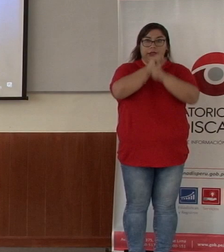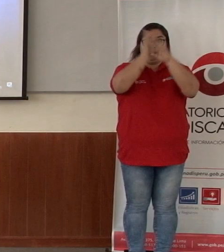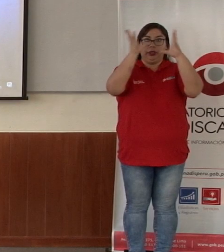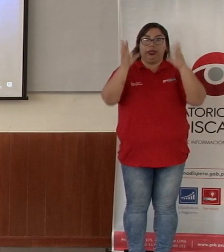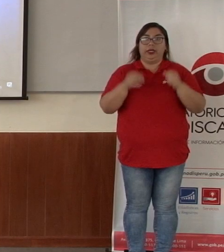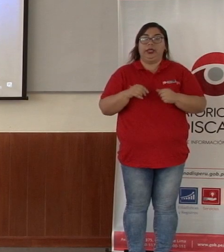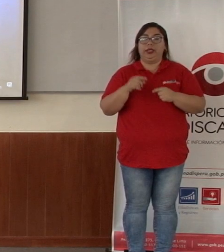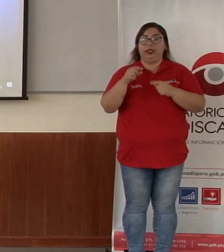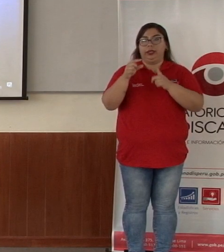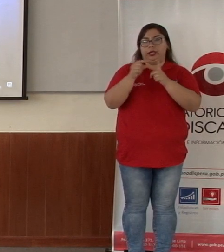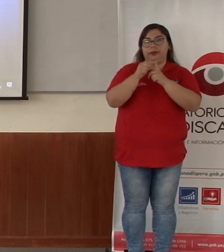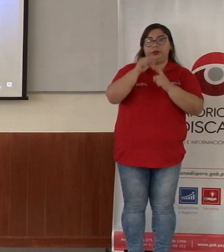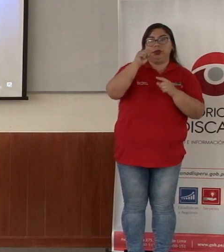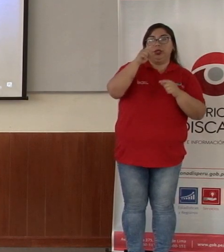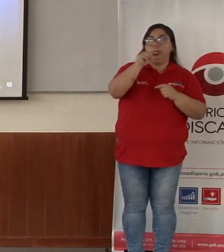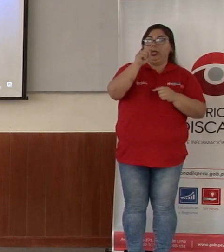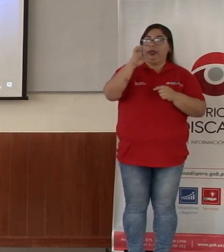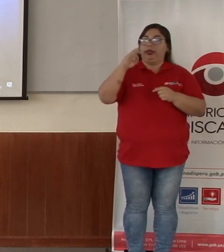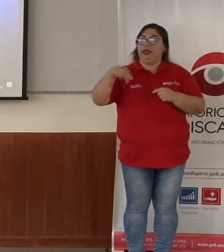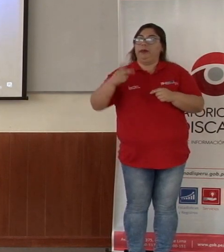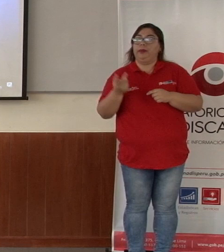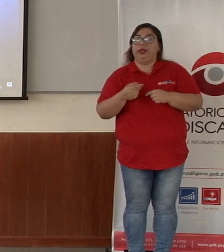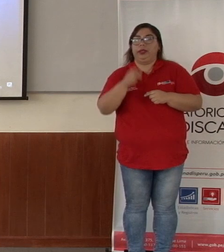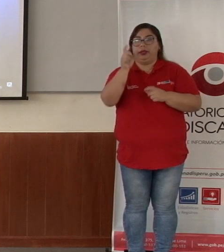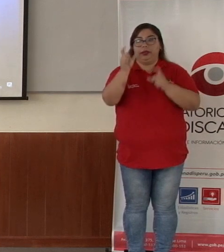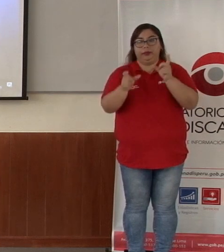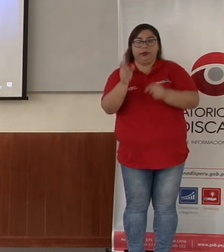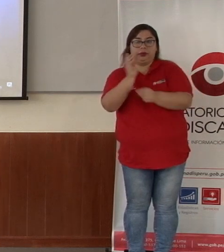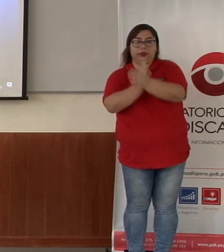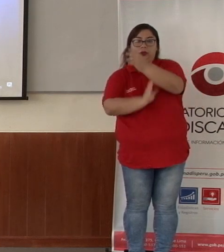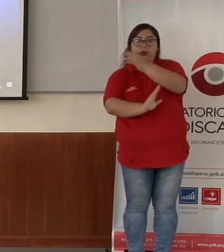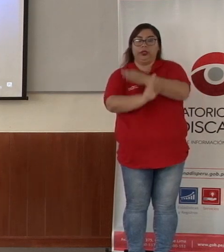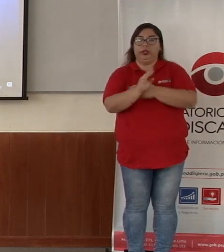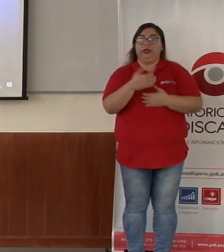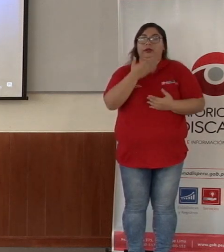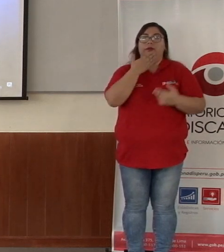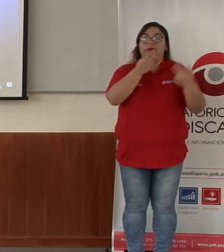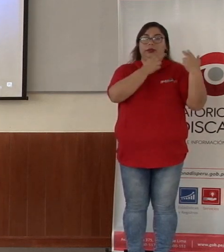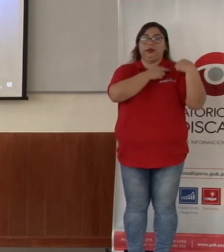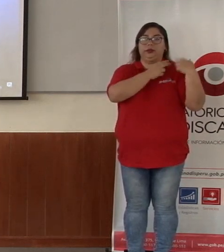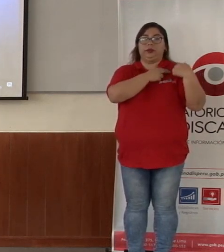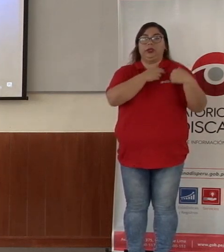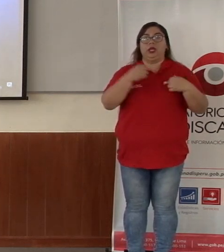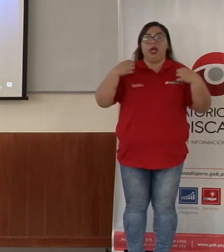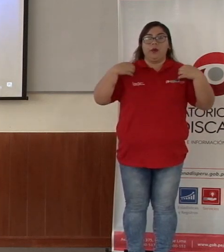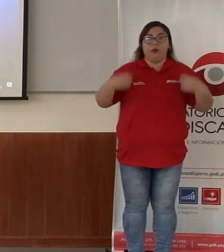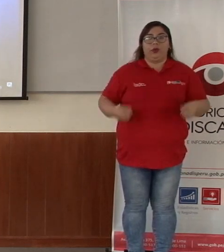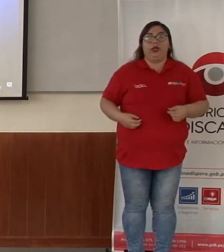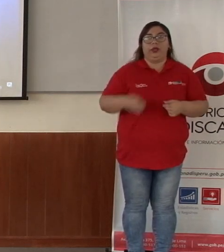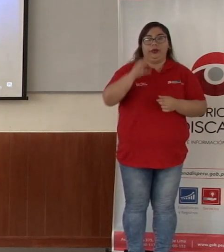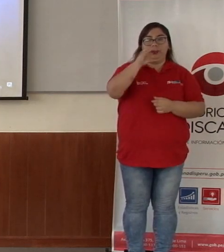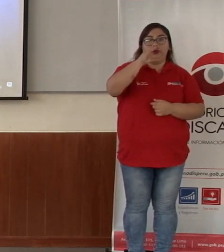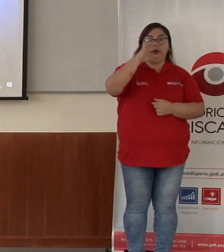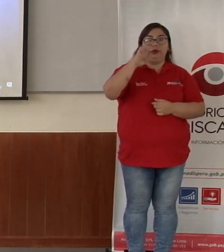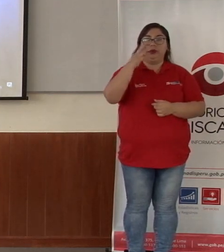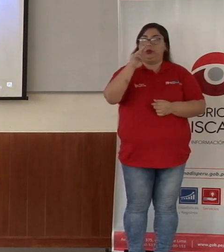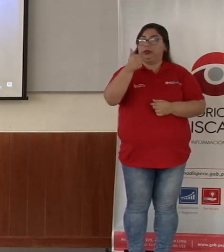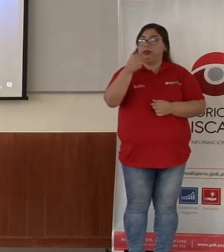tenemos el tema de capacidad jurídica de la persona con discapacidad a cargo del abogado César Augusto Rosales